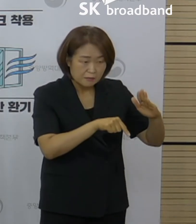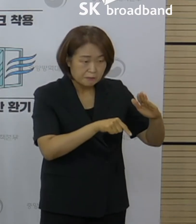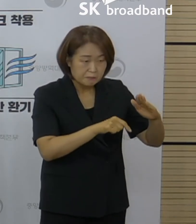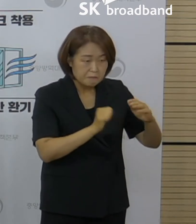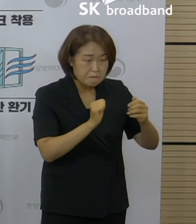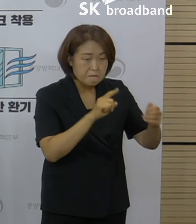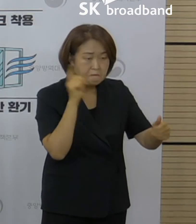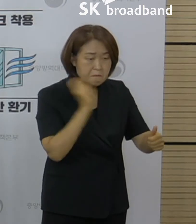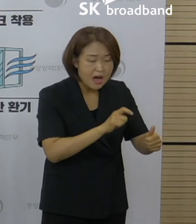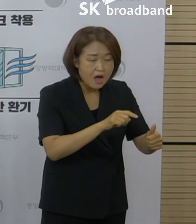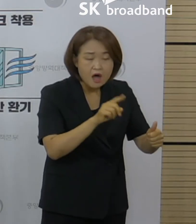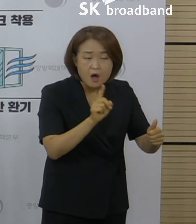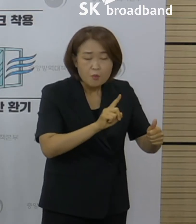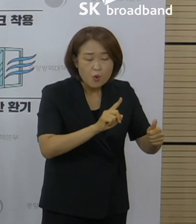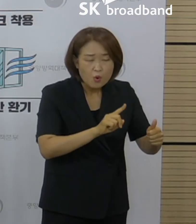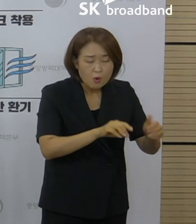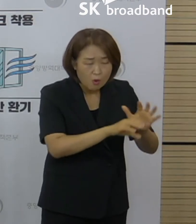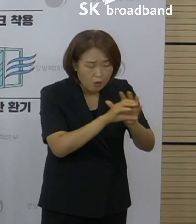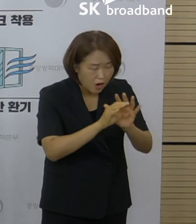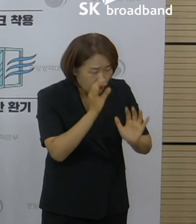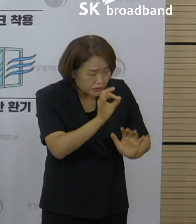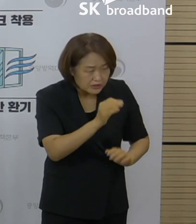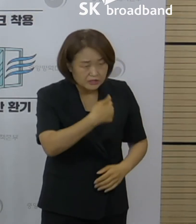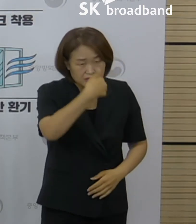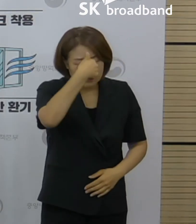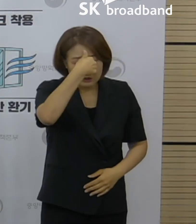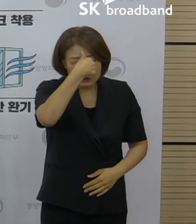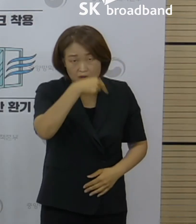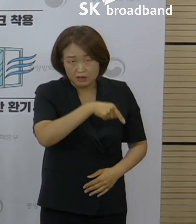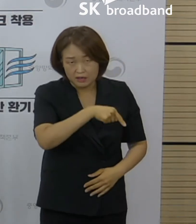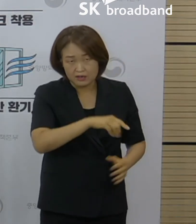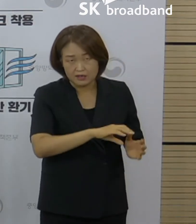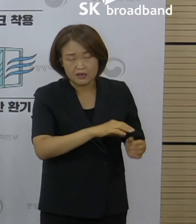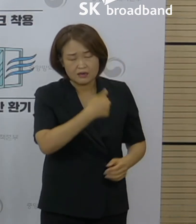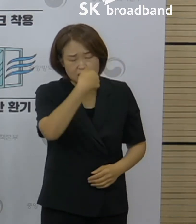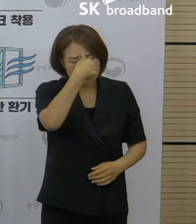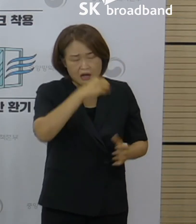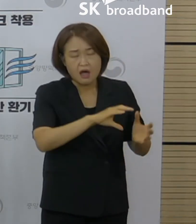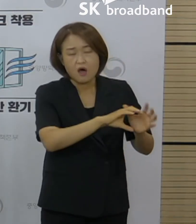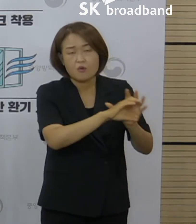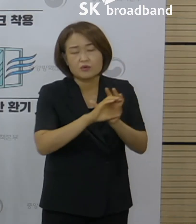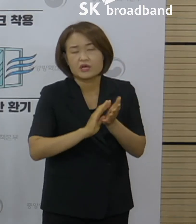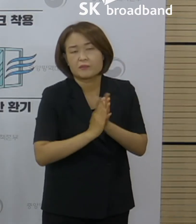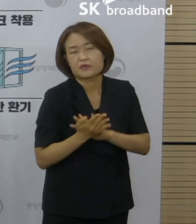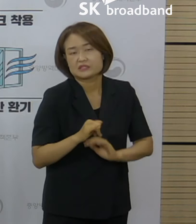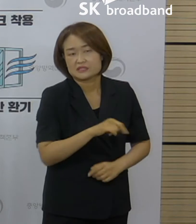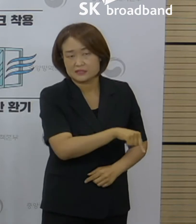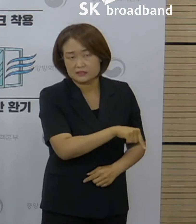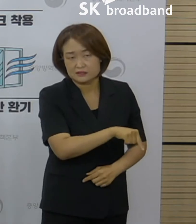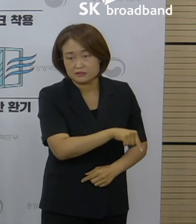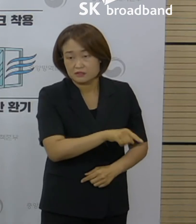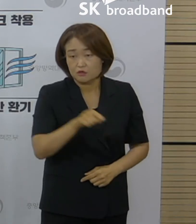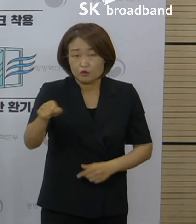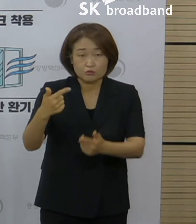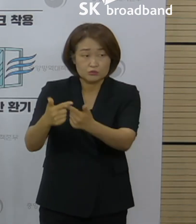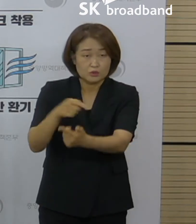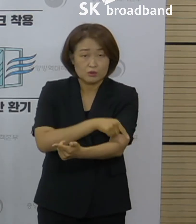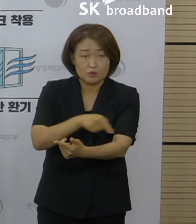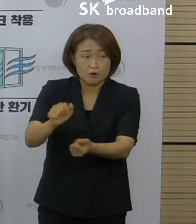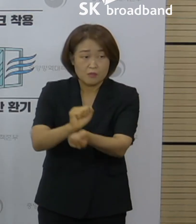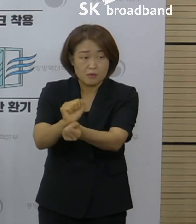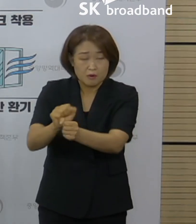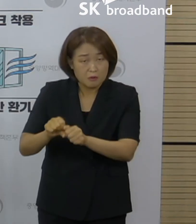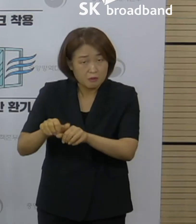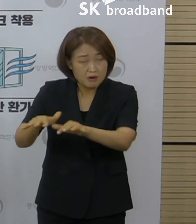확인되었었는데 부산 주점의 확진자에게서도 확인이 됐는지 또 델타 변이가 부산으로 확산된 가능성, 확산될